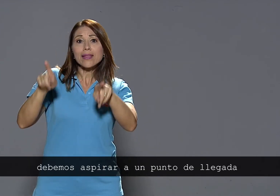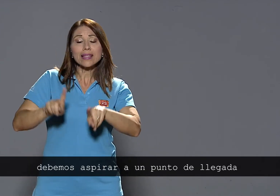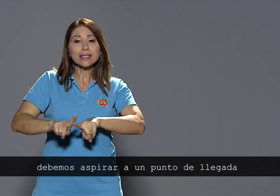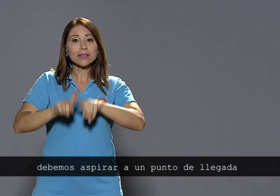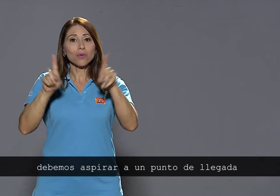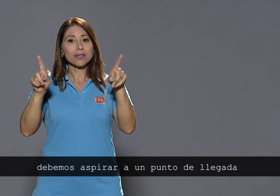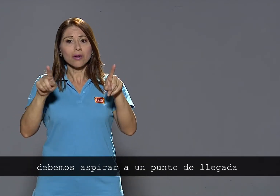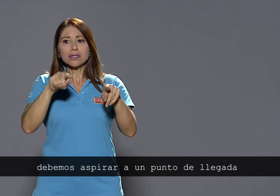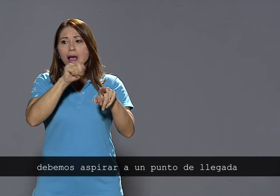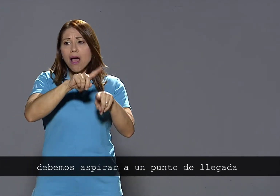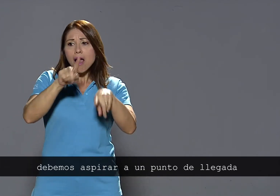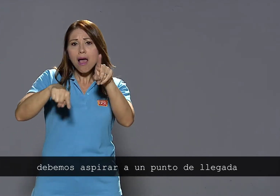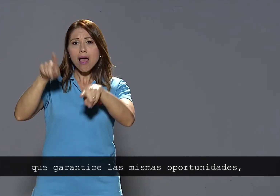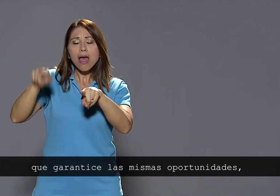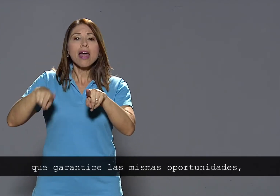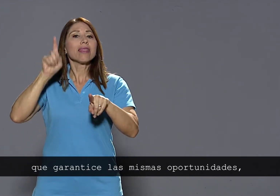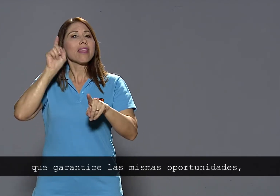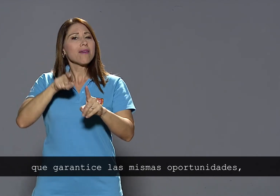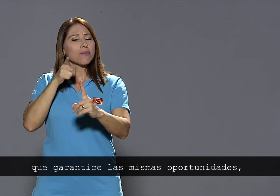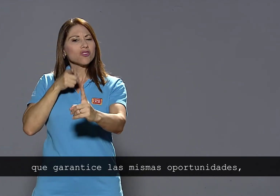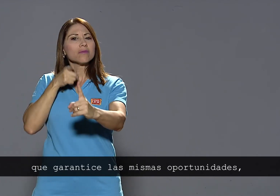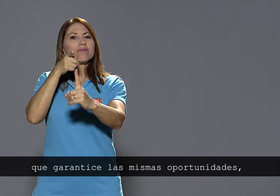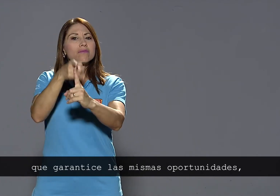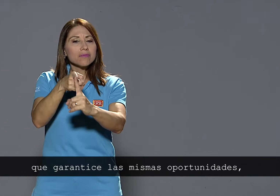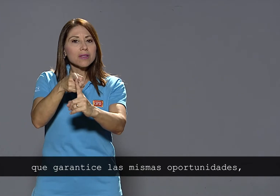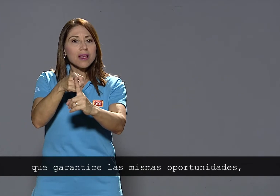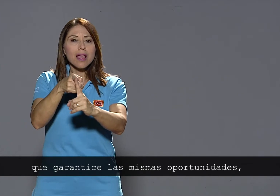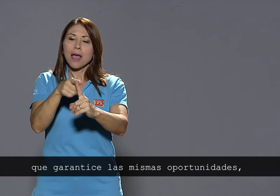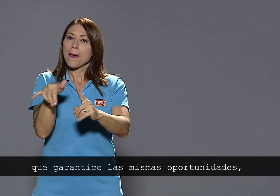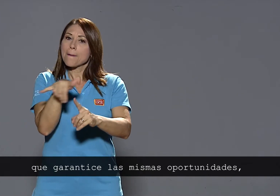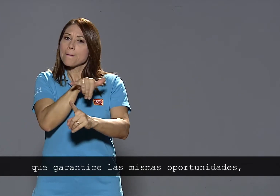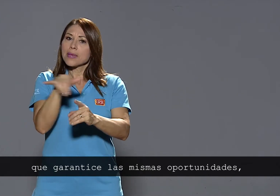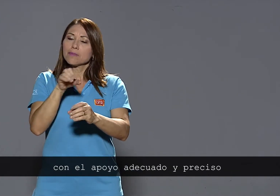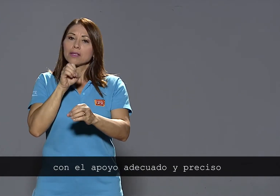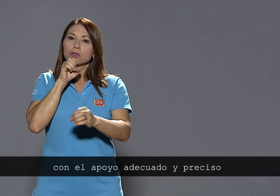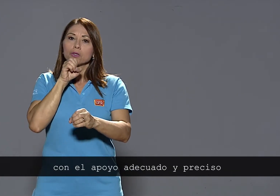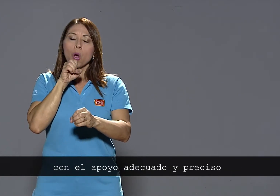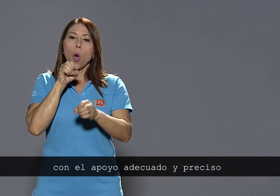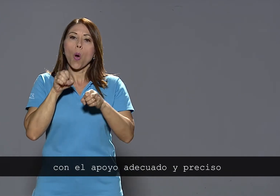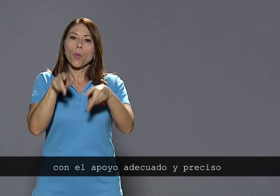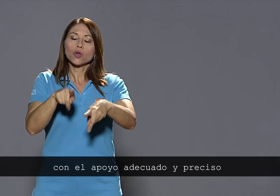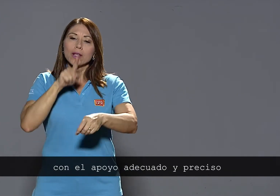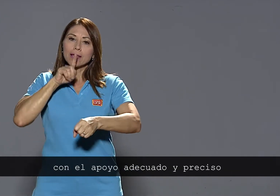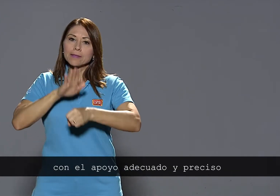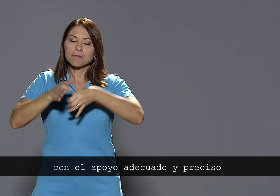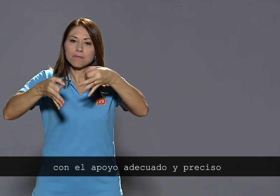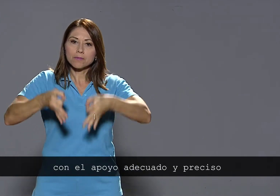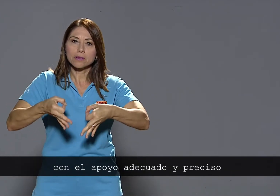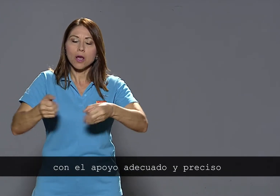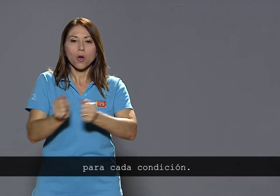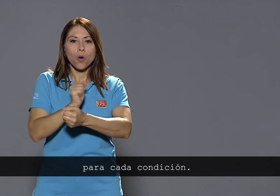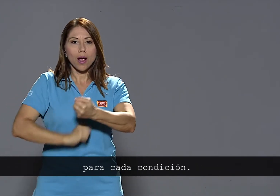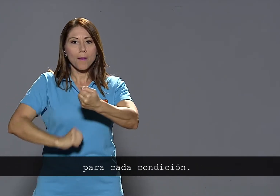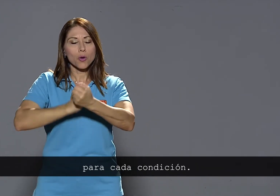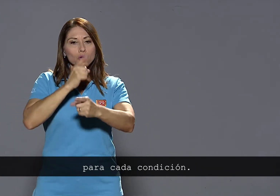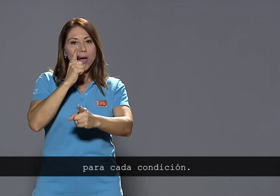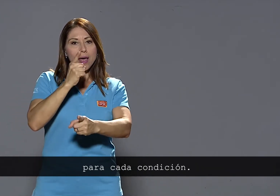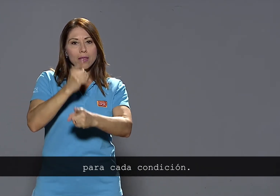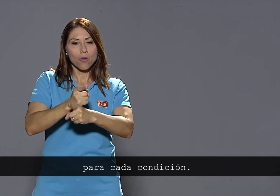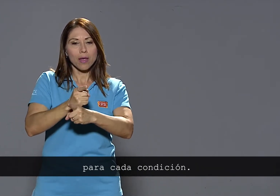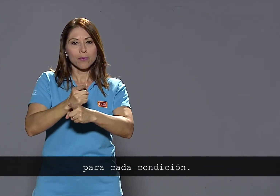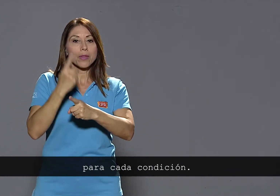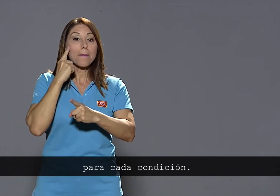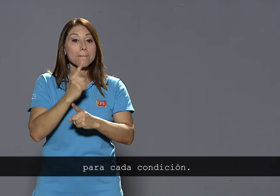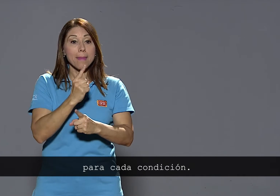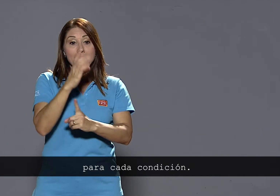debemos aspirar a un punto de llegada que garantice las mismas oportunidades, con el apoyo adecuado y preciso para cada